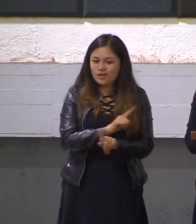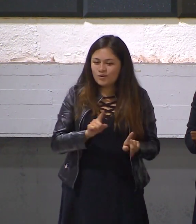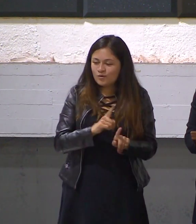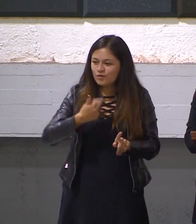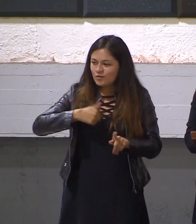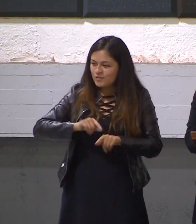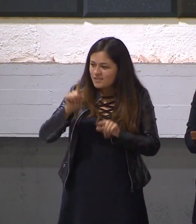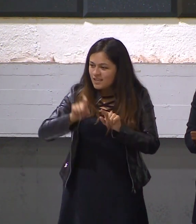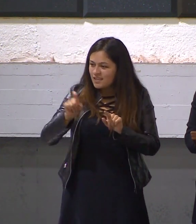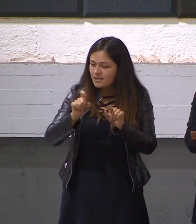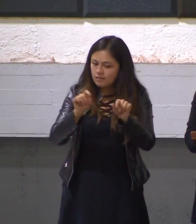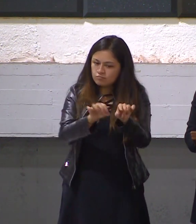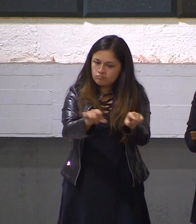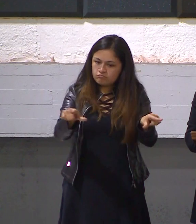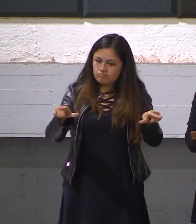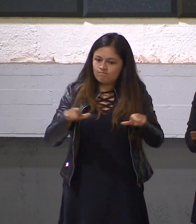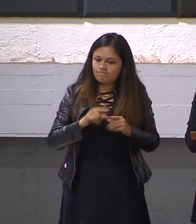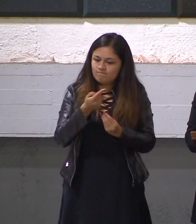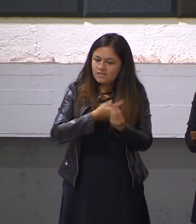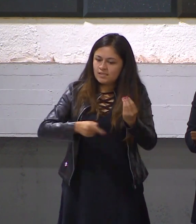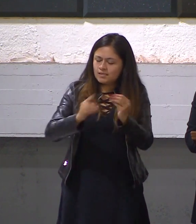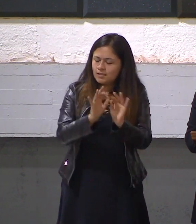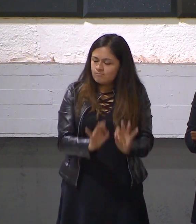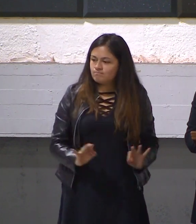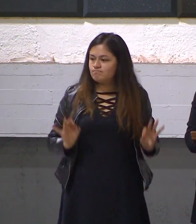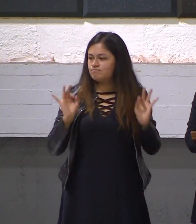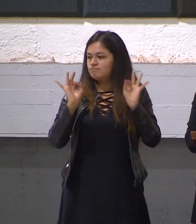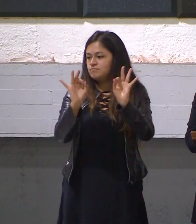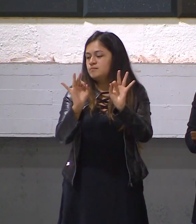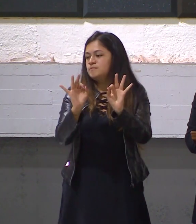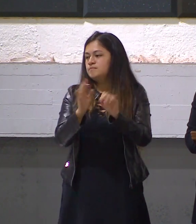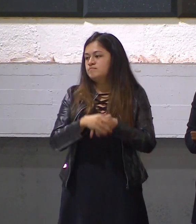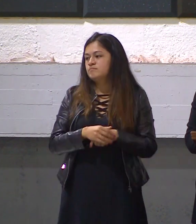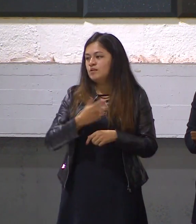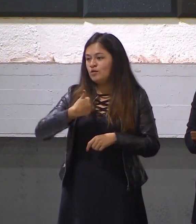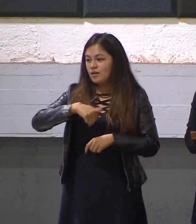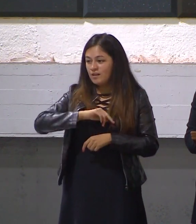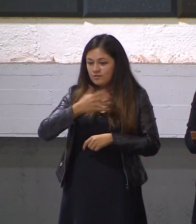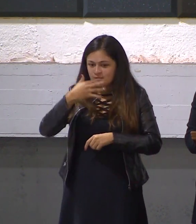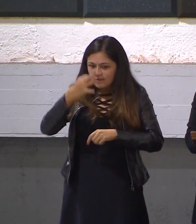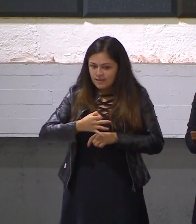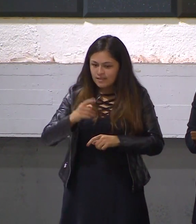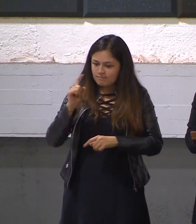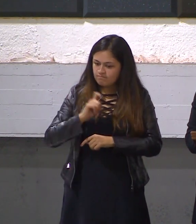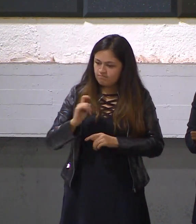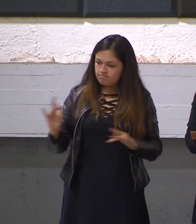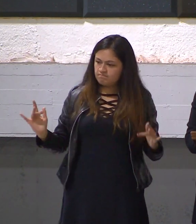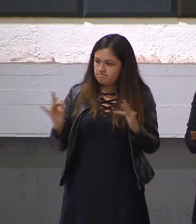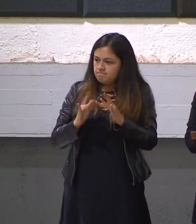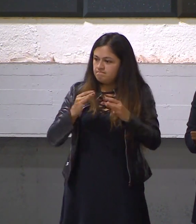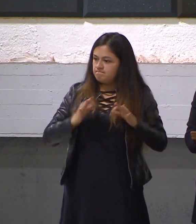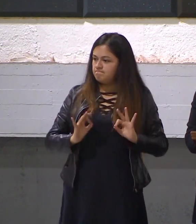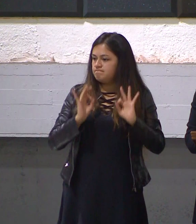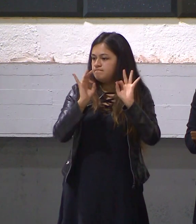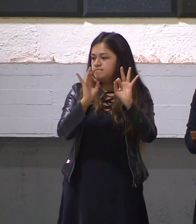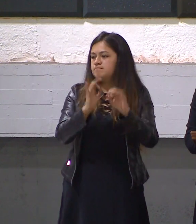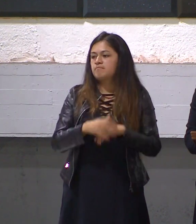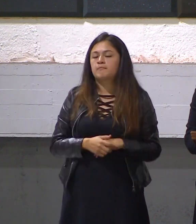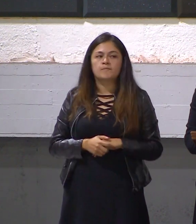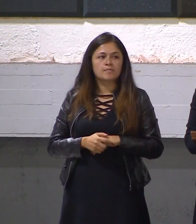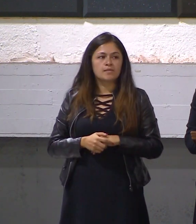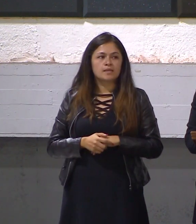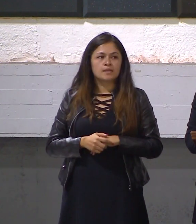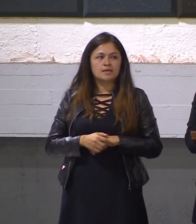algo más que digno lo que nosotros nos merecemos que sea